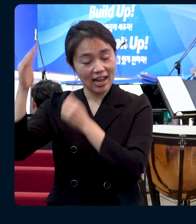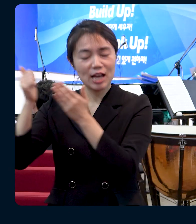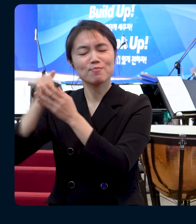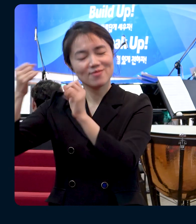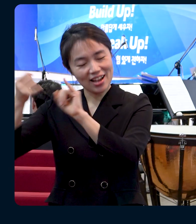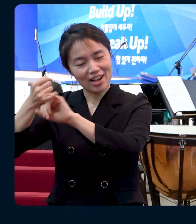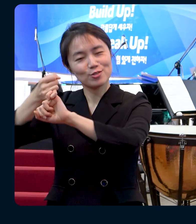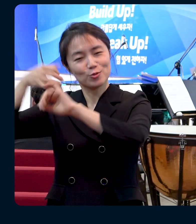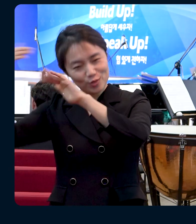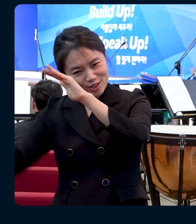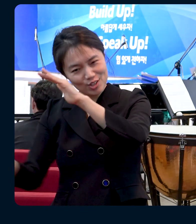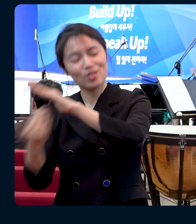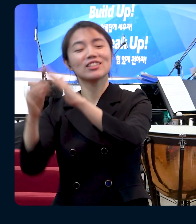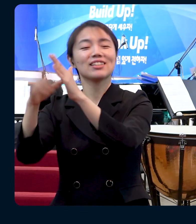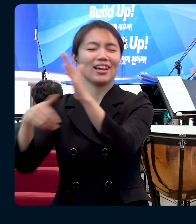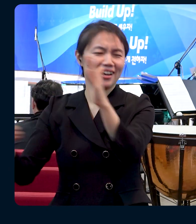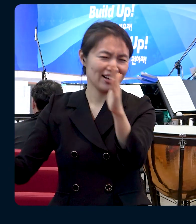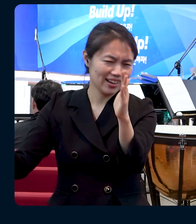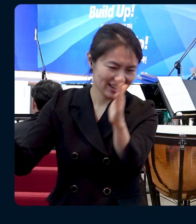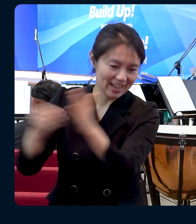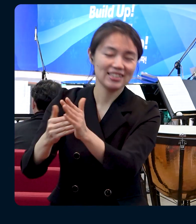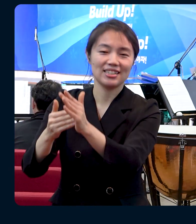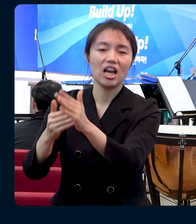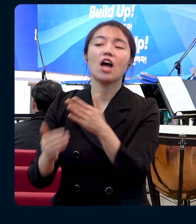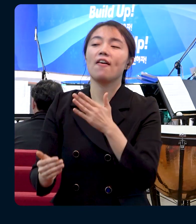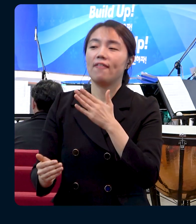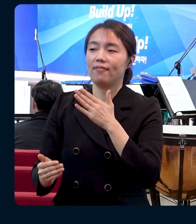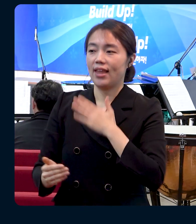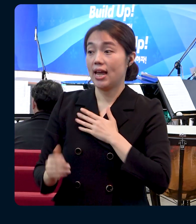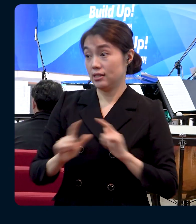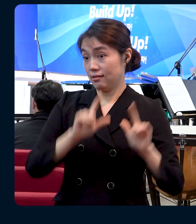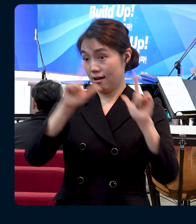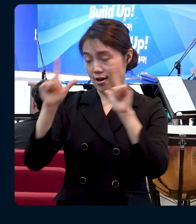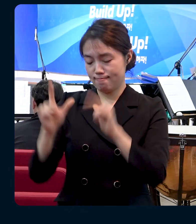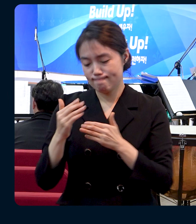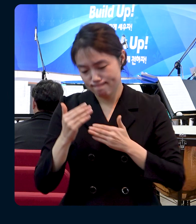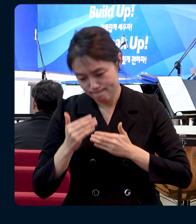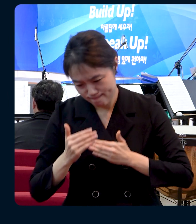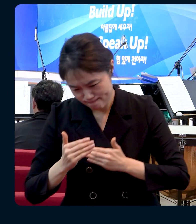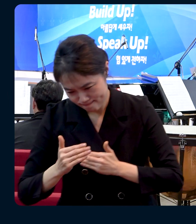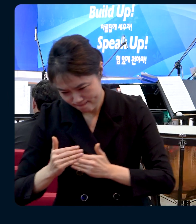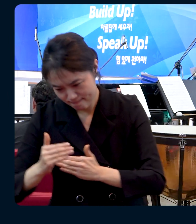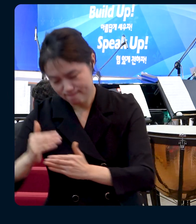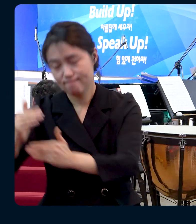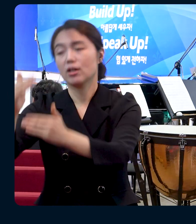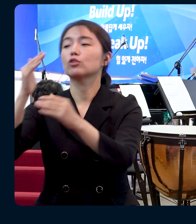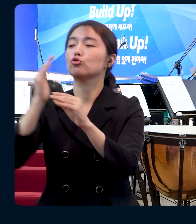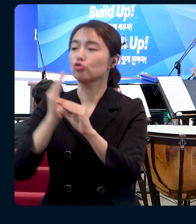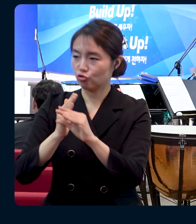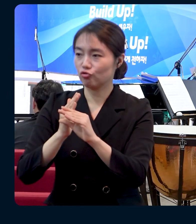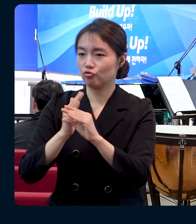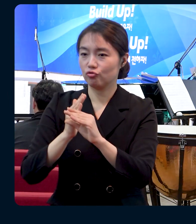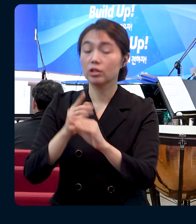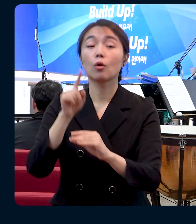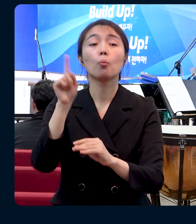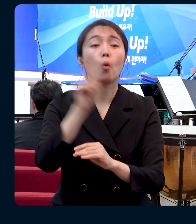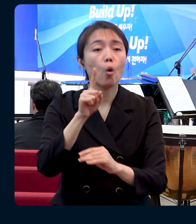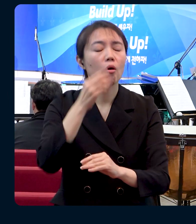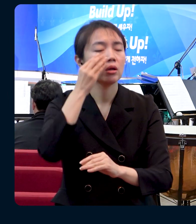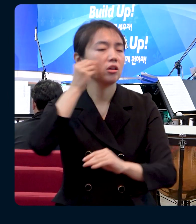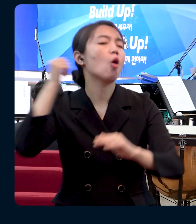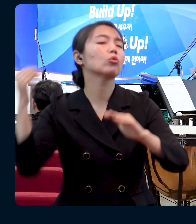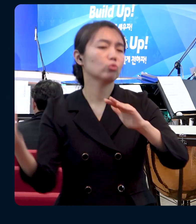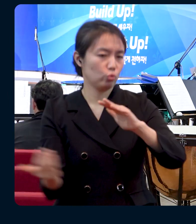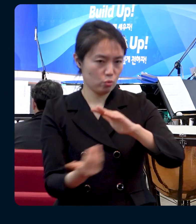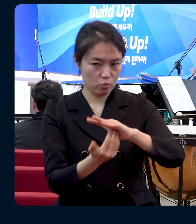하나님의 언약이 이루어지는 바로 그곳까지 그 삶은 사실은 계속 진도가 나가고 있는 거예요.